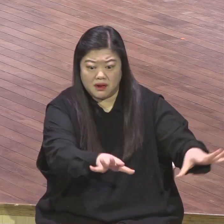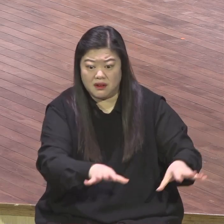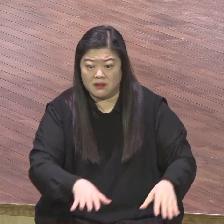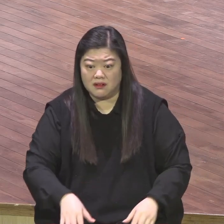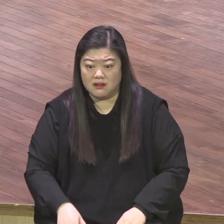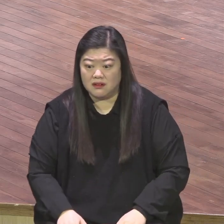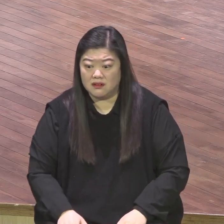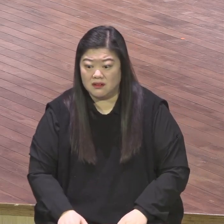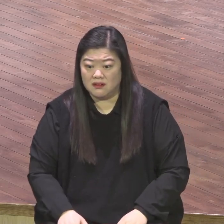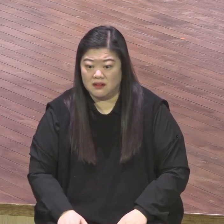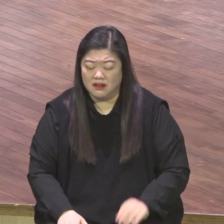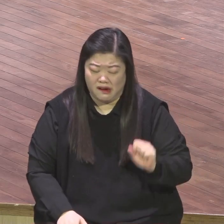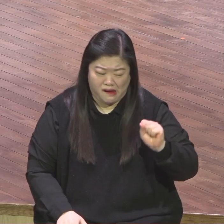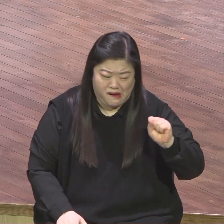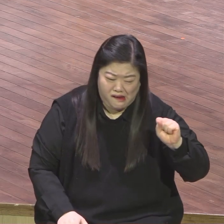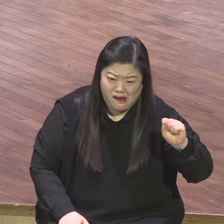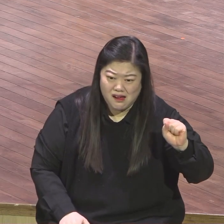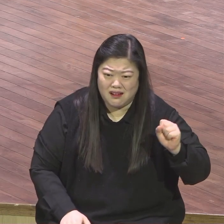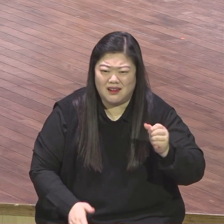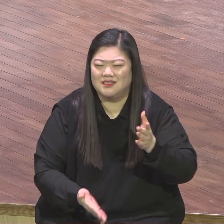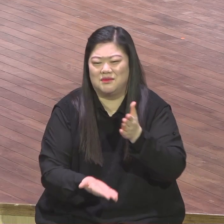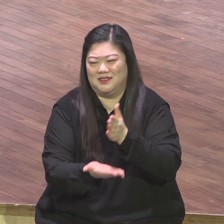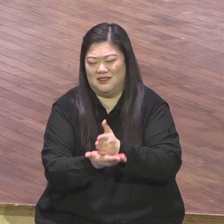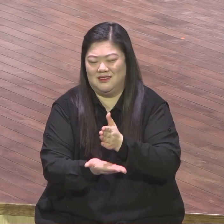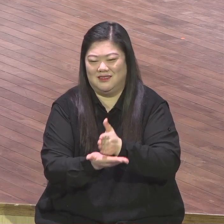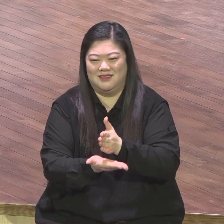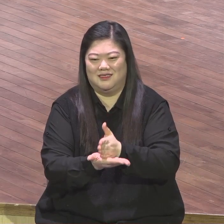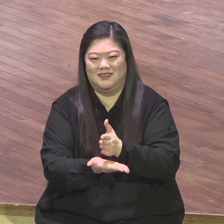그게 잡혀 살지 말고